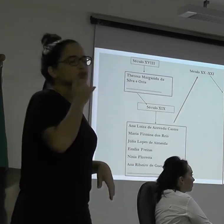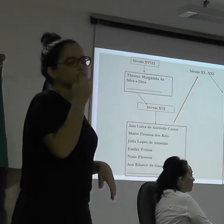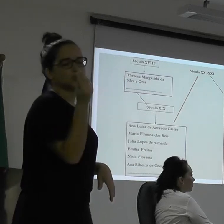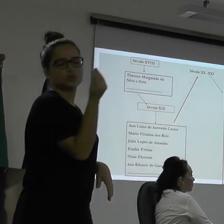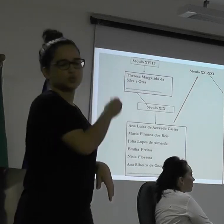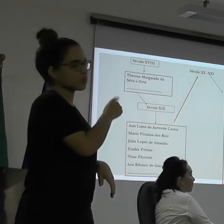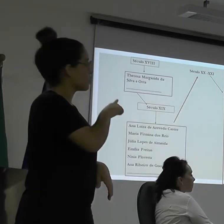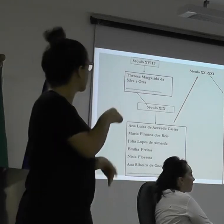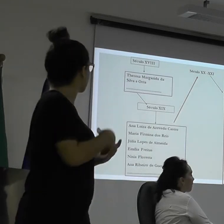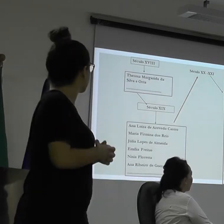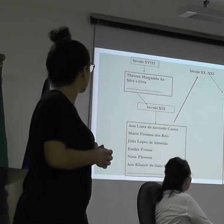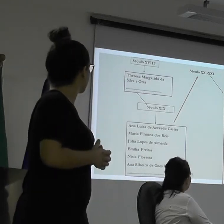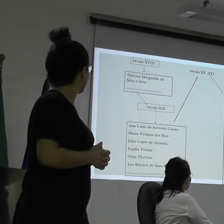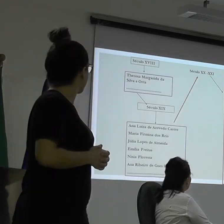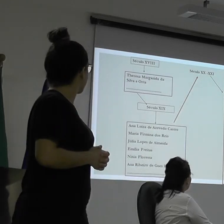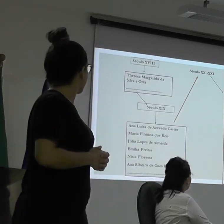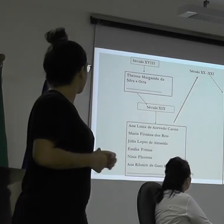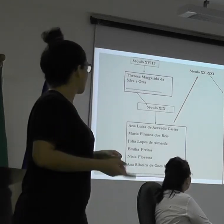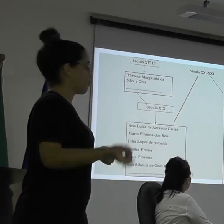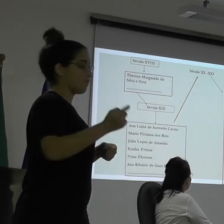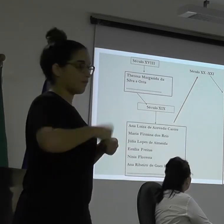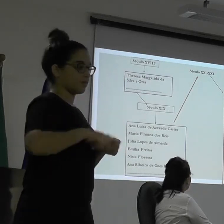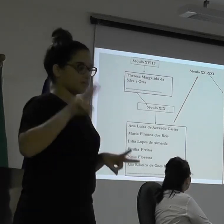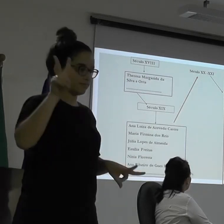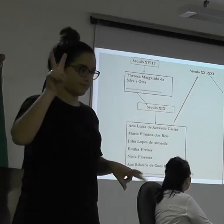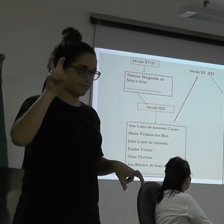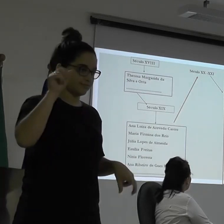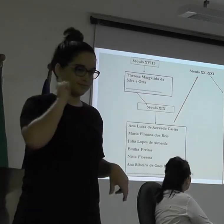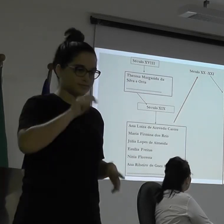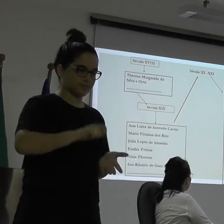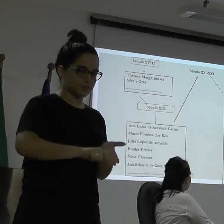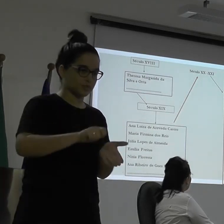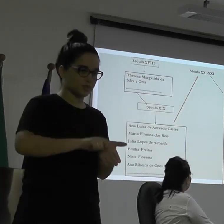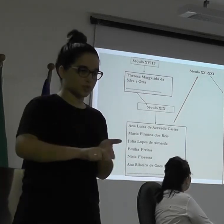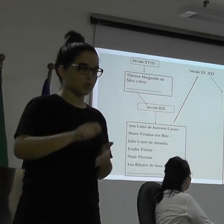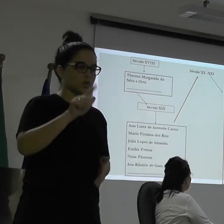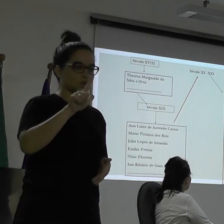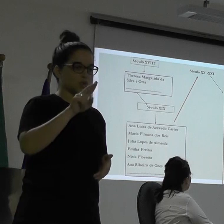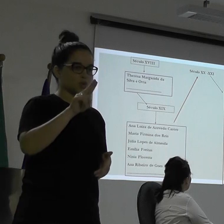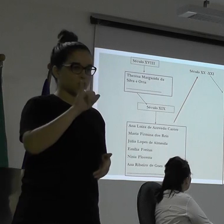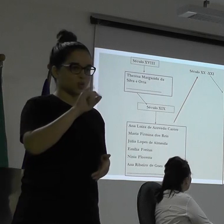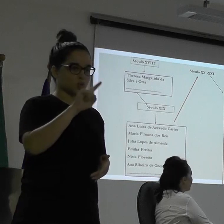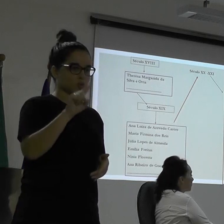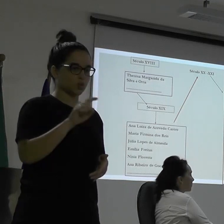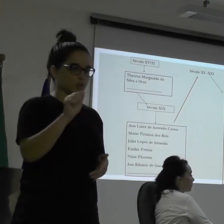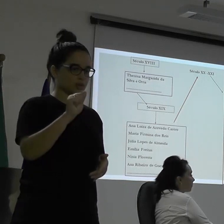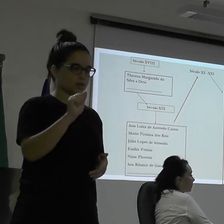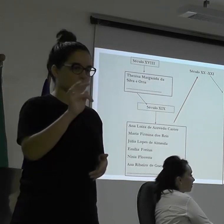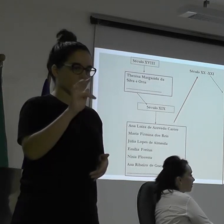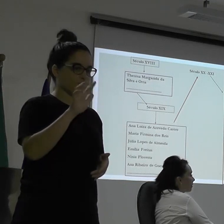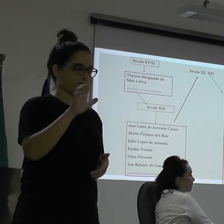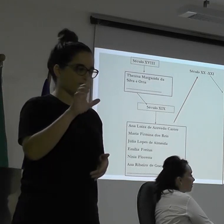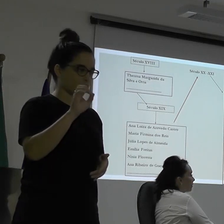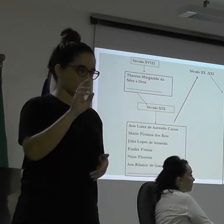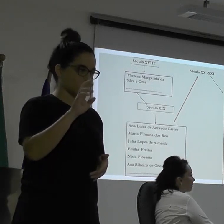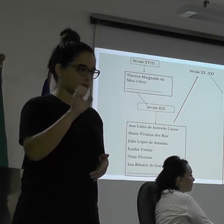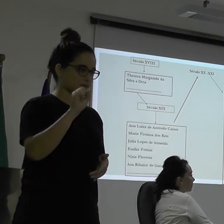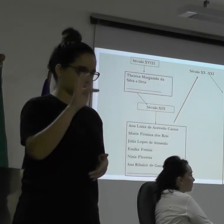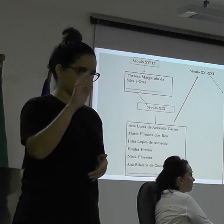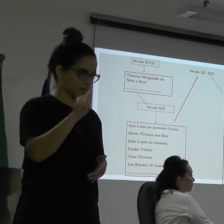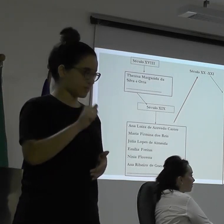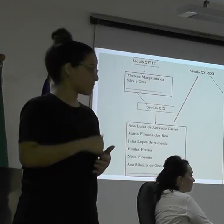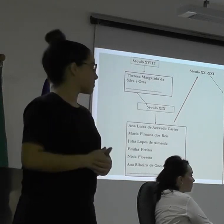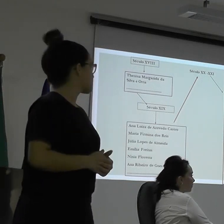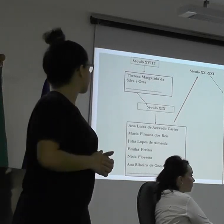mas retomando a citação de Lígia Floresta que eu iniciei, eu parafraseio, dizendo o